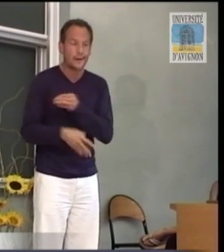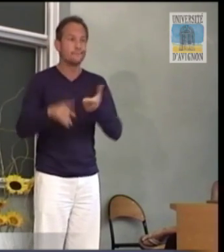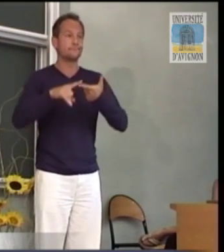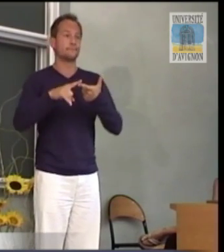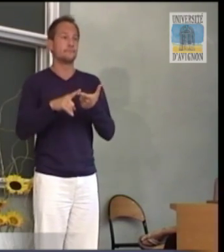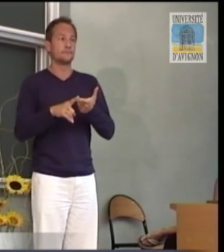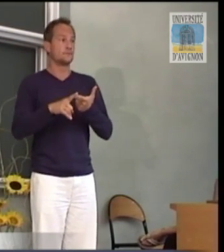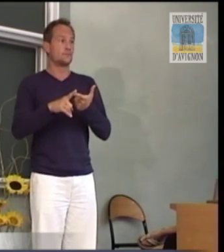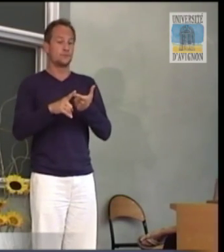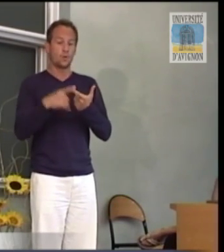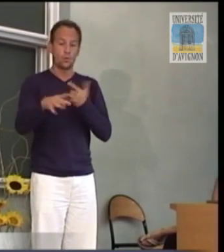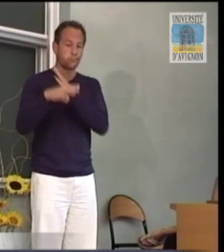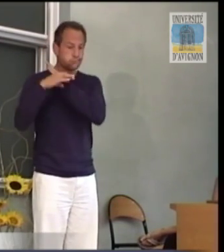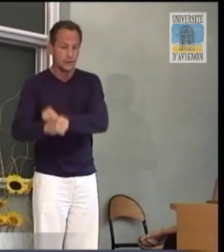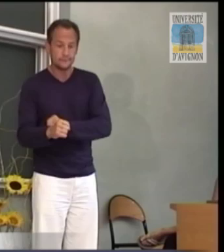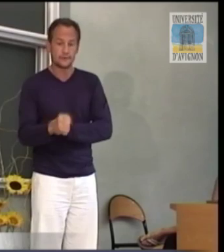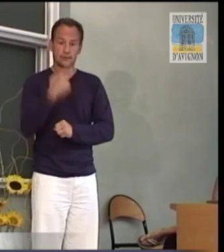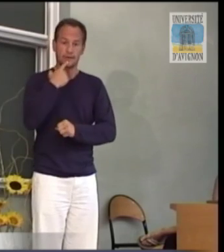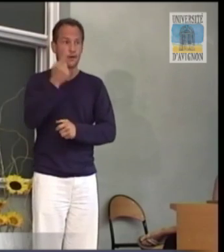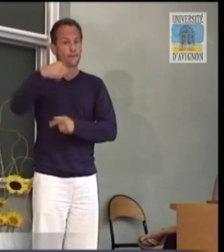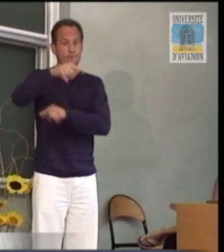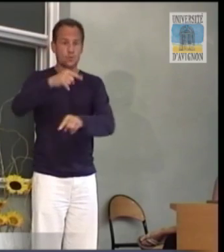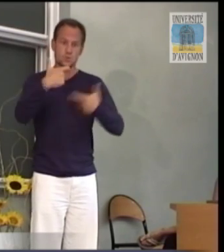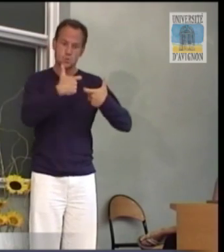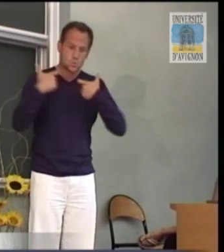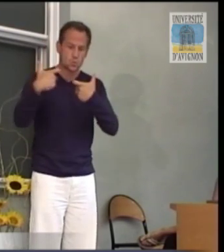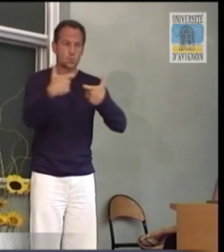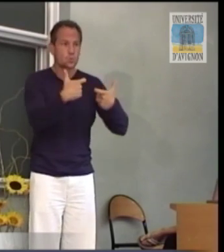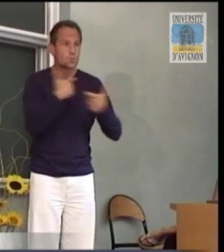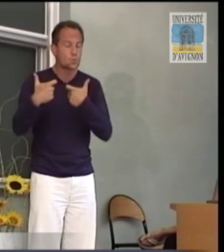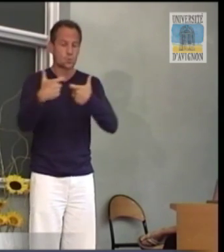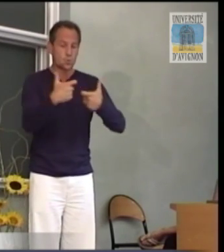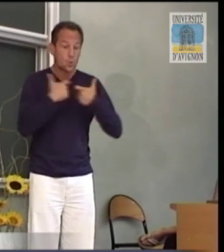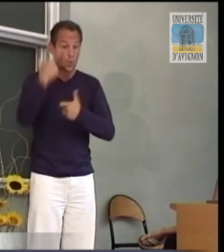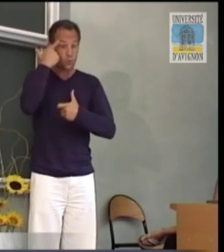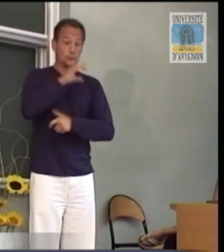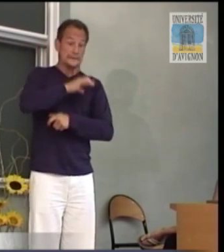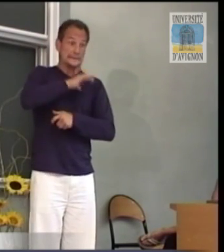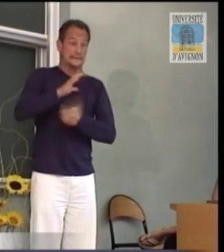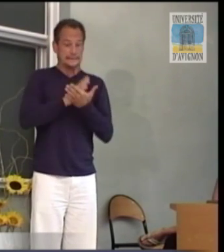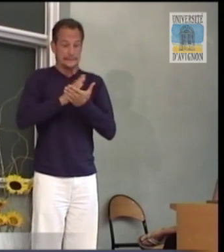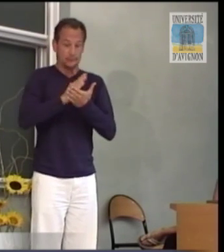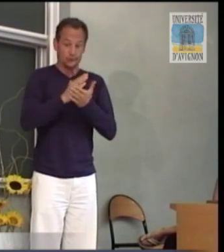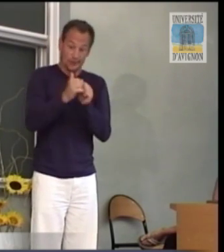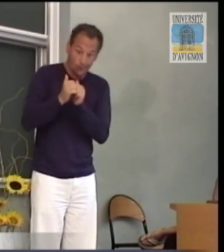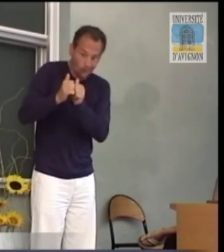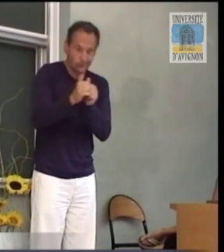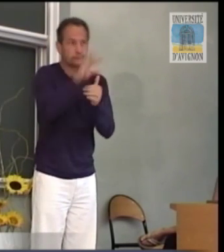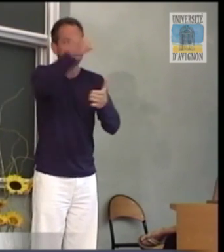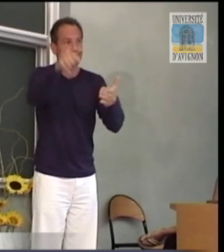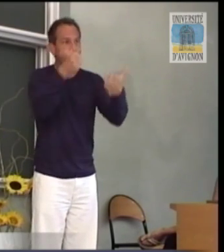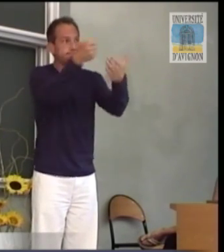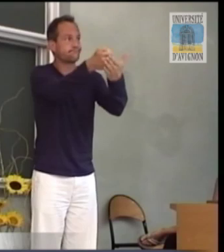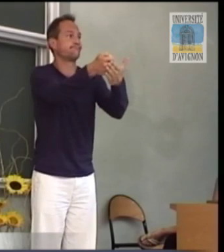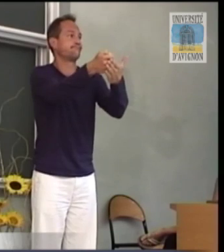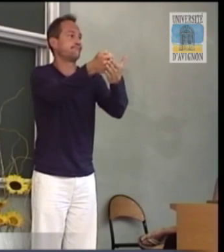en permanence de prendre sur vous pour faire en sorte que ce projet que vous aviez construit ensemble ne soit